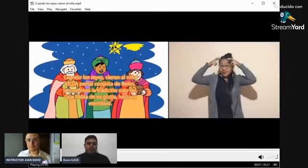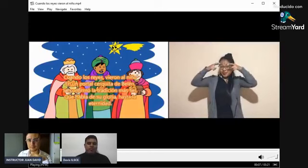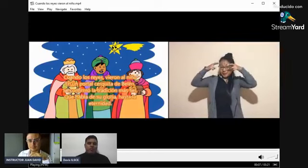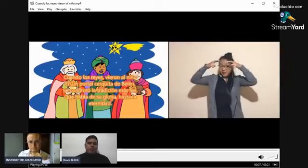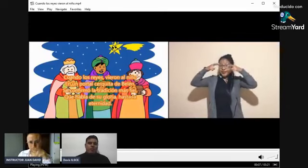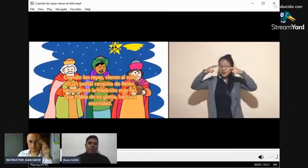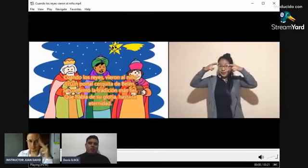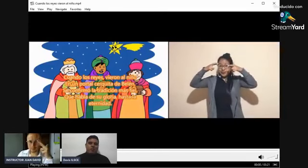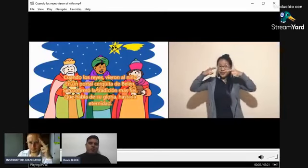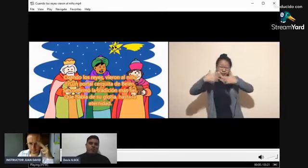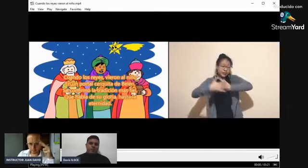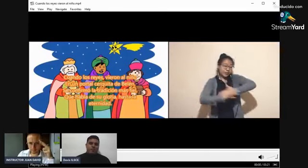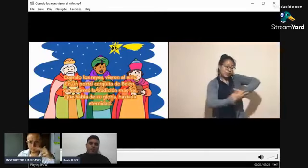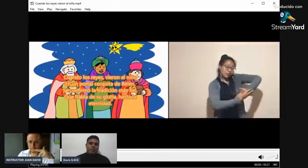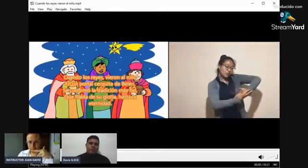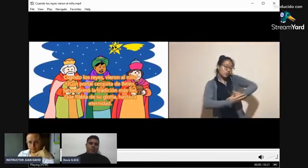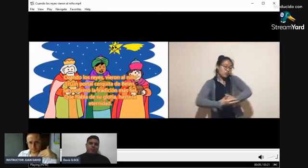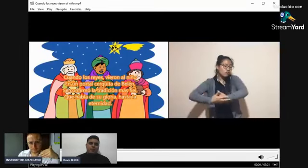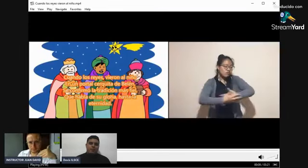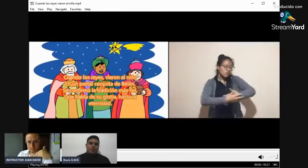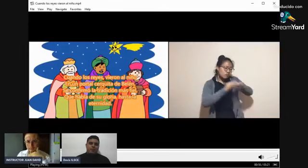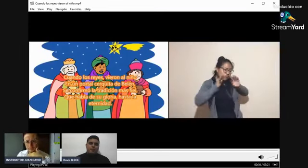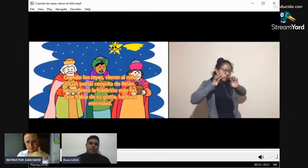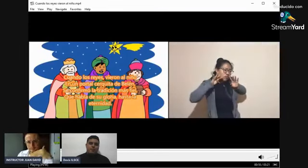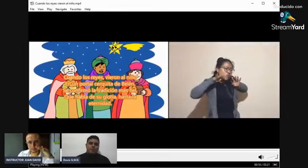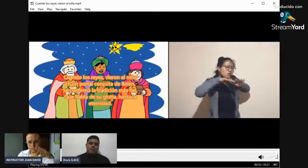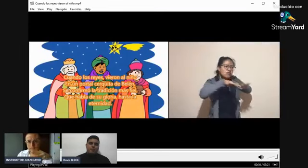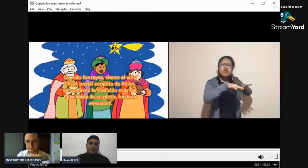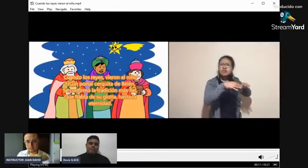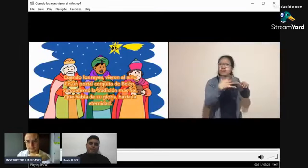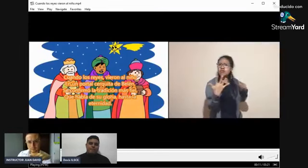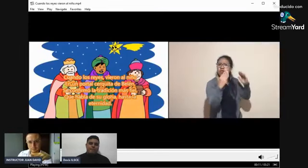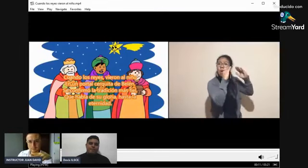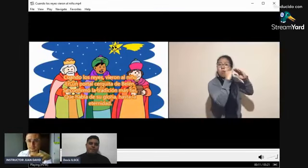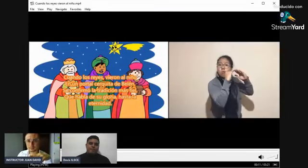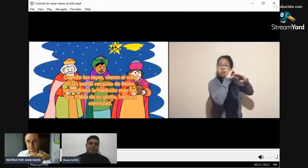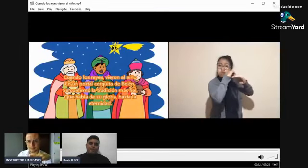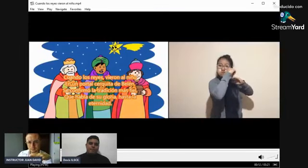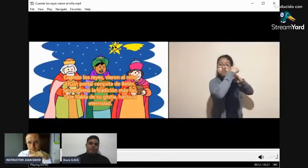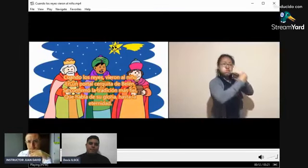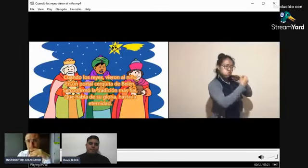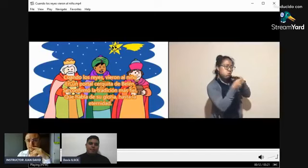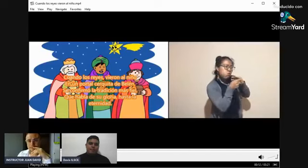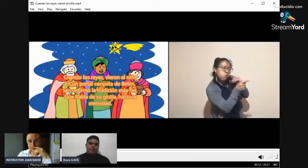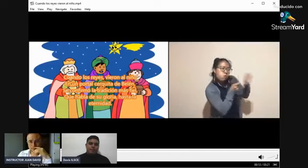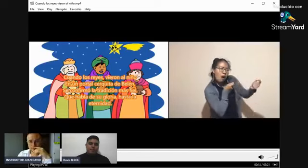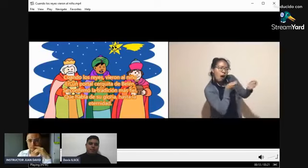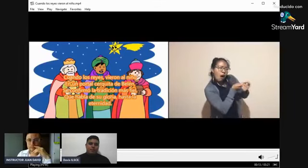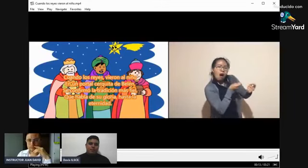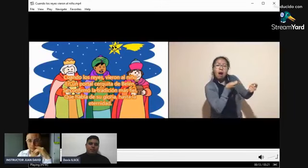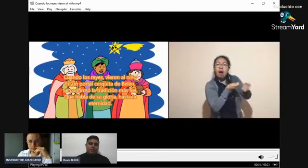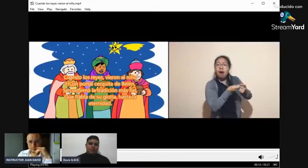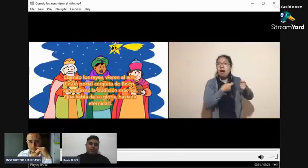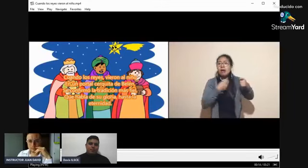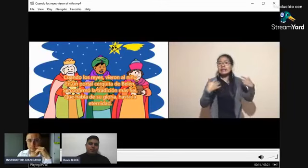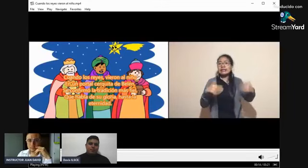Cuando las redes vieron al niño en un portal cerquita de Belén,